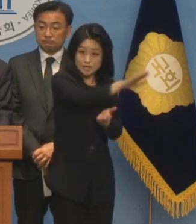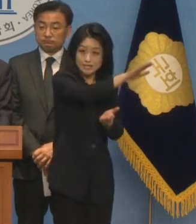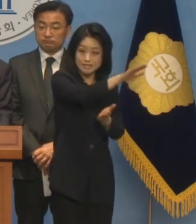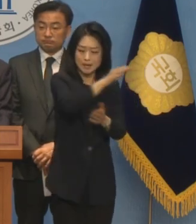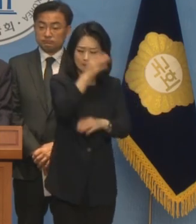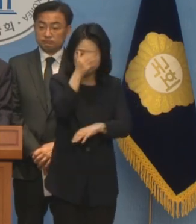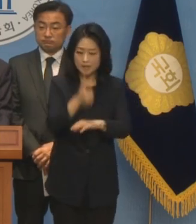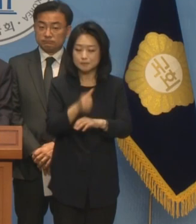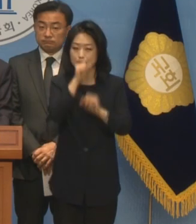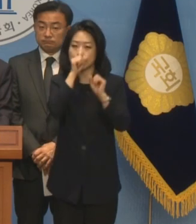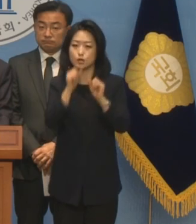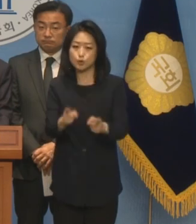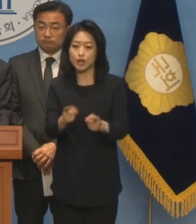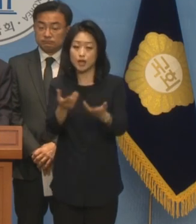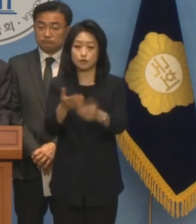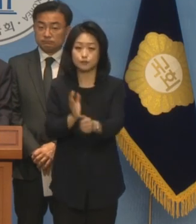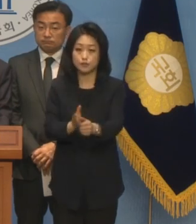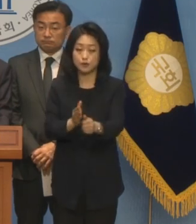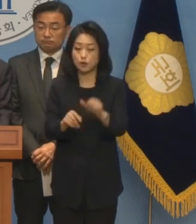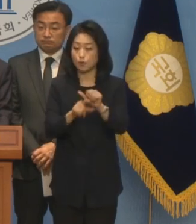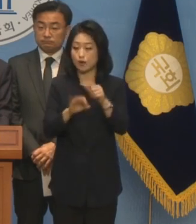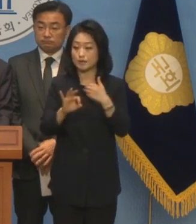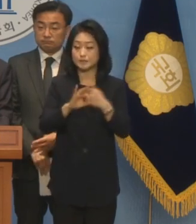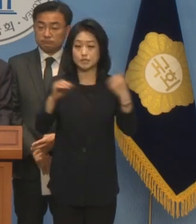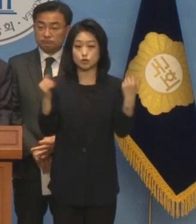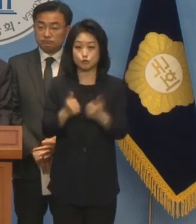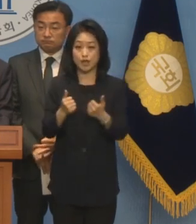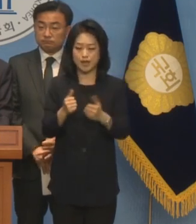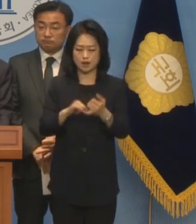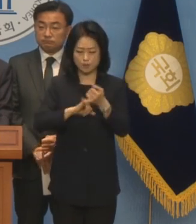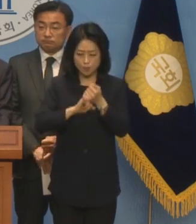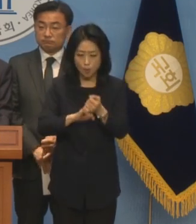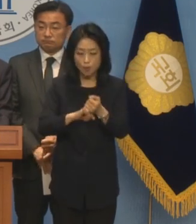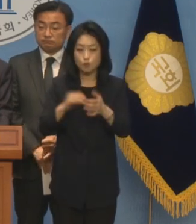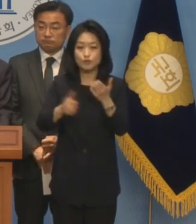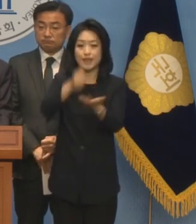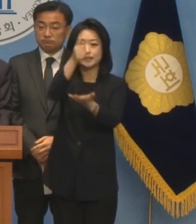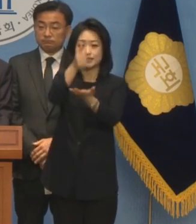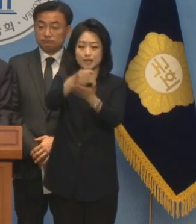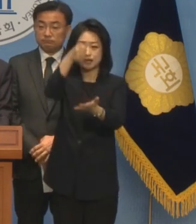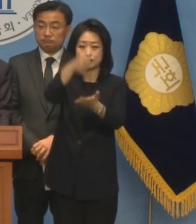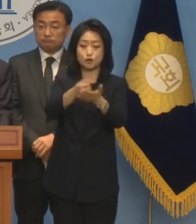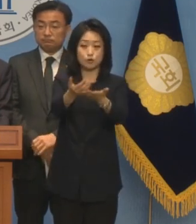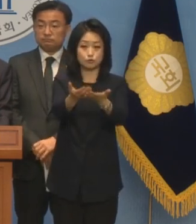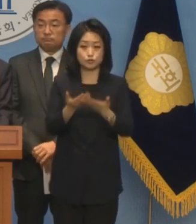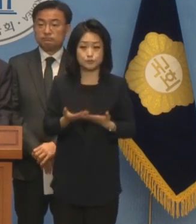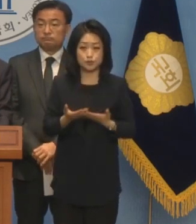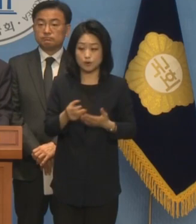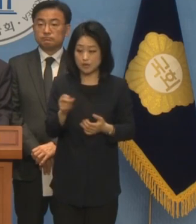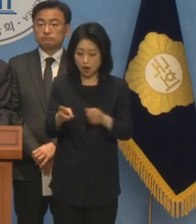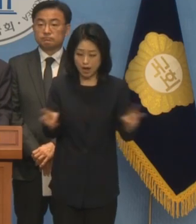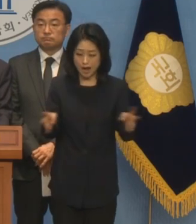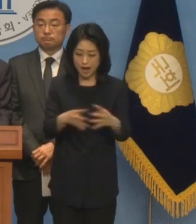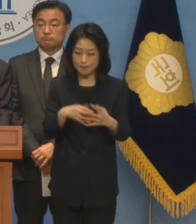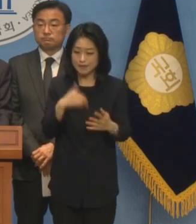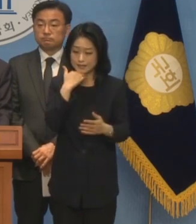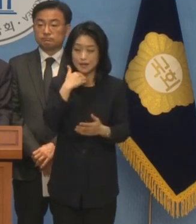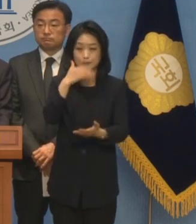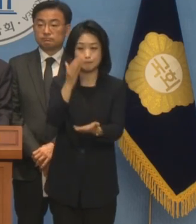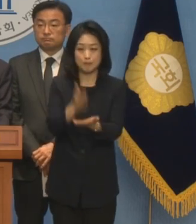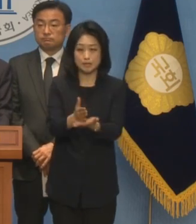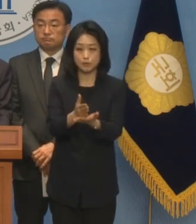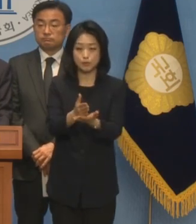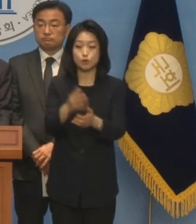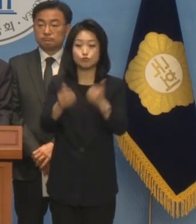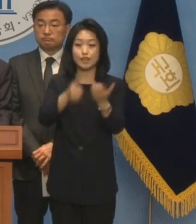기회이기 때문입니다 5월 임시회는 국회의장의 시간입니다 입니다 여야 합의만 기다리지 마시고